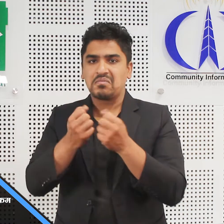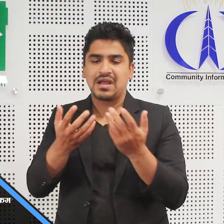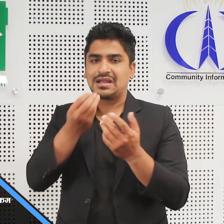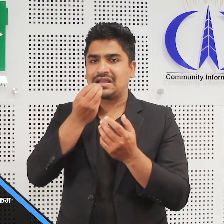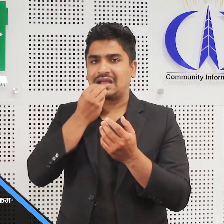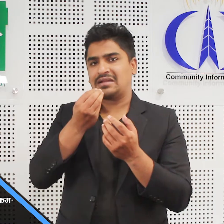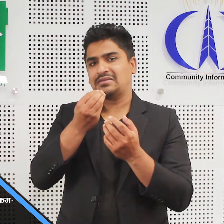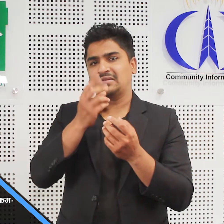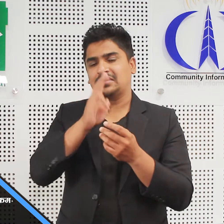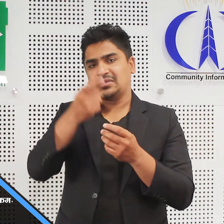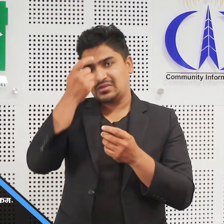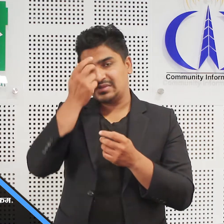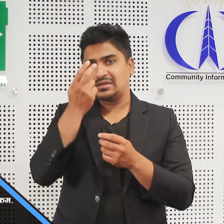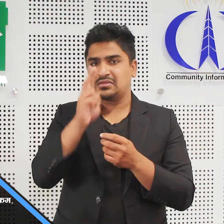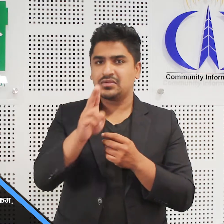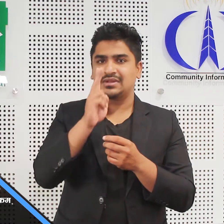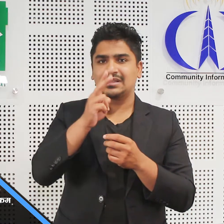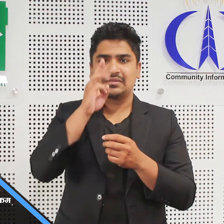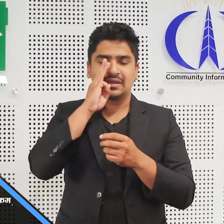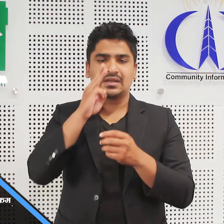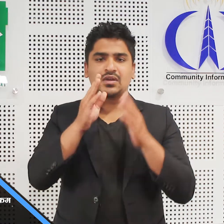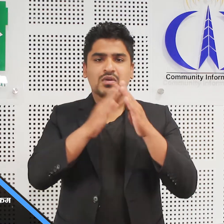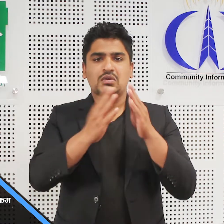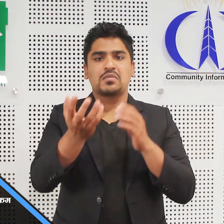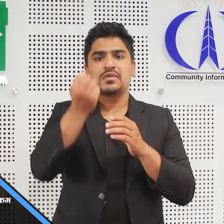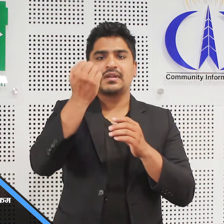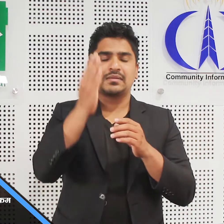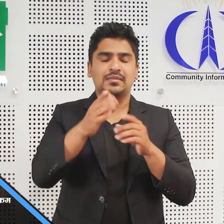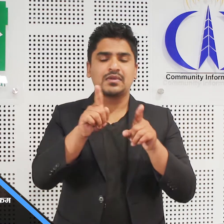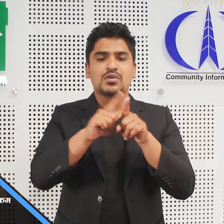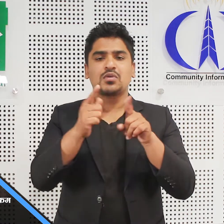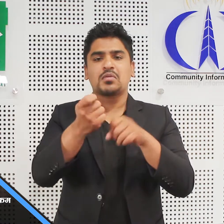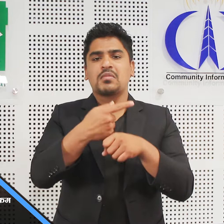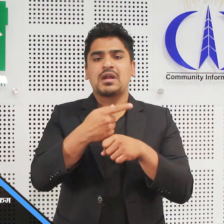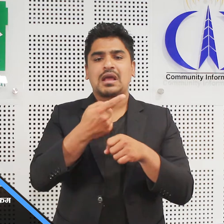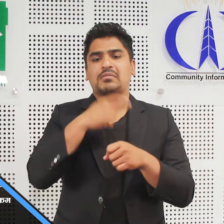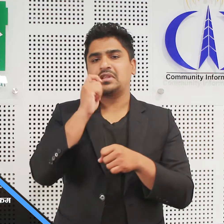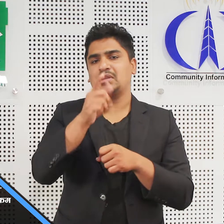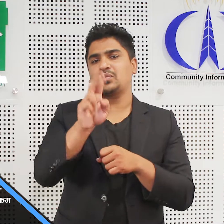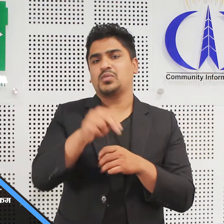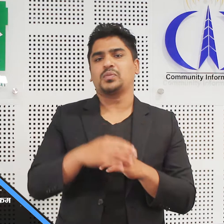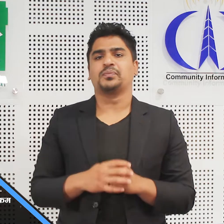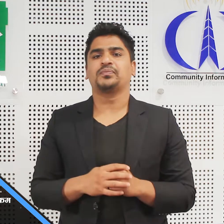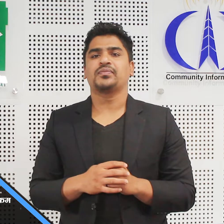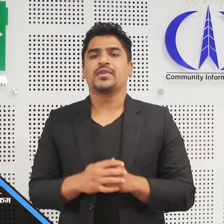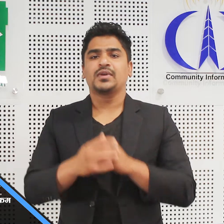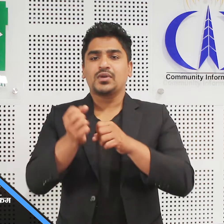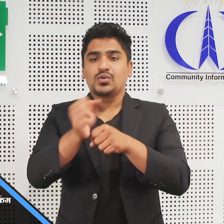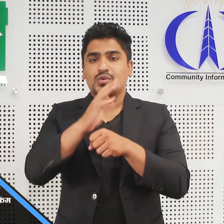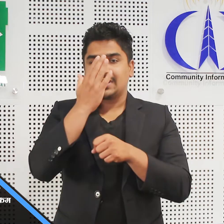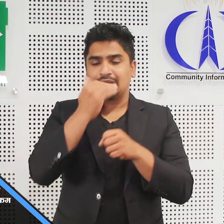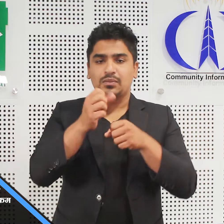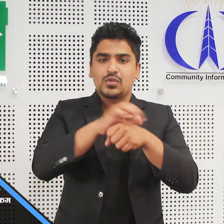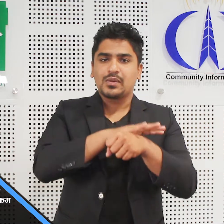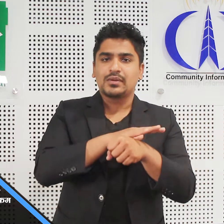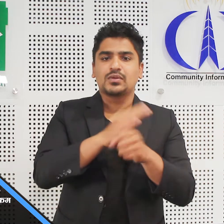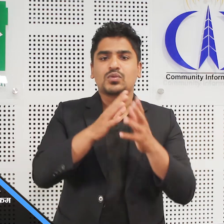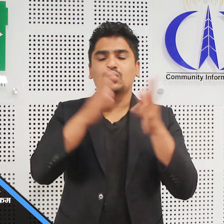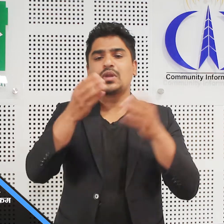कऽ उठै छियै बैठै छियै, तकर बाद कोनो काम केली। कोरोनाका कारण प्रभावित ठूला उद्योगी